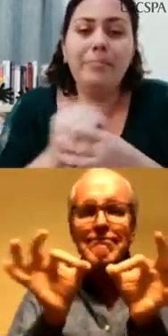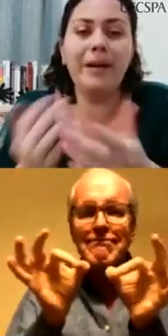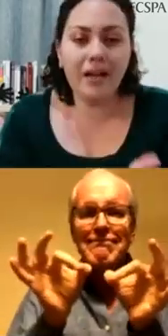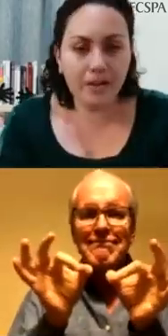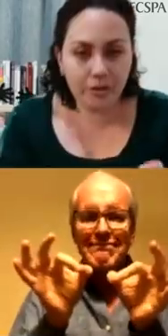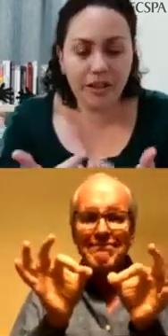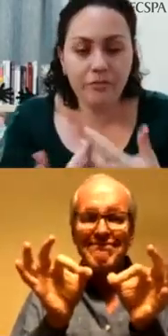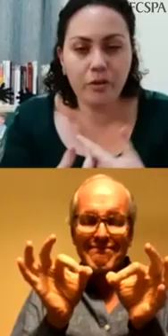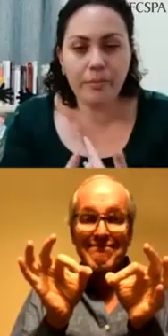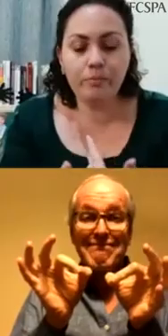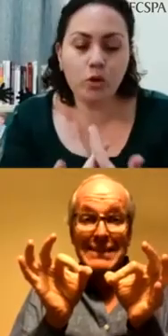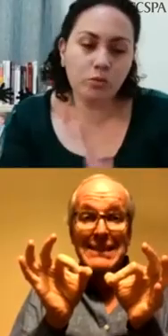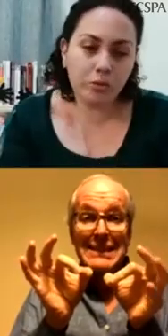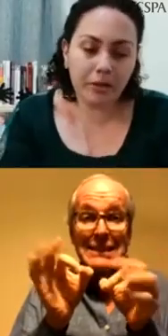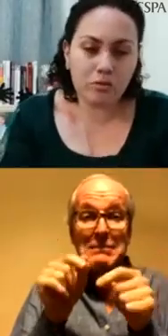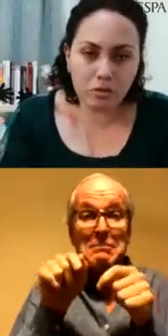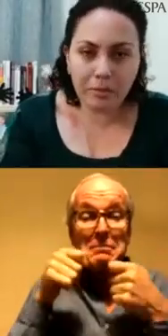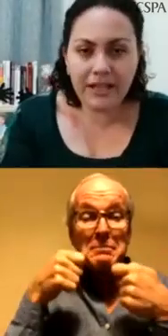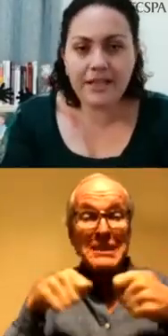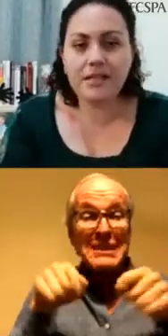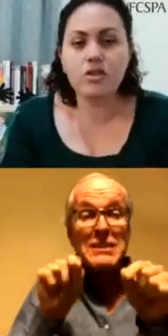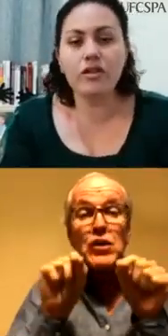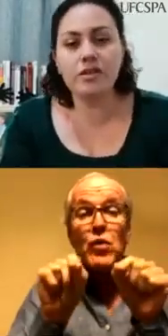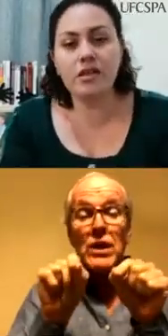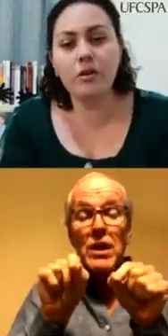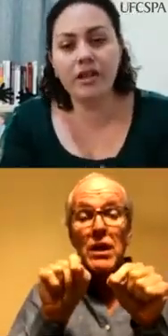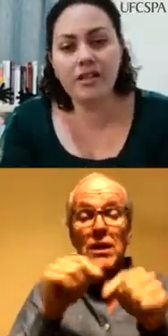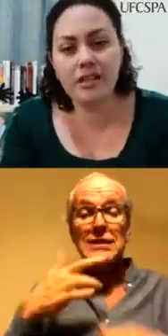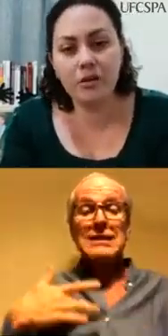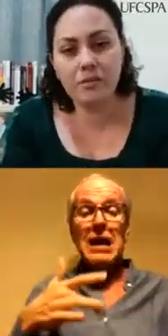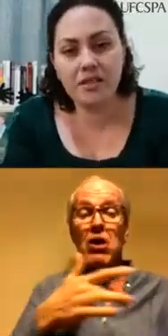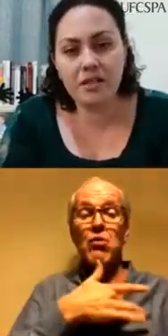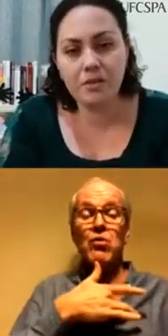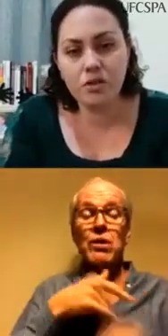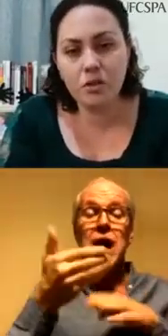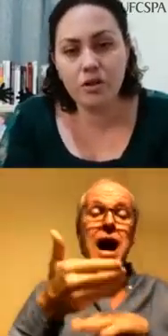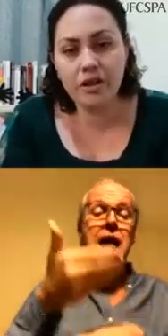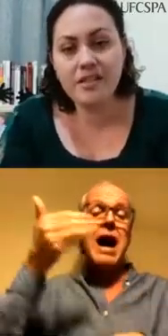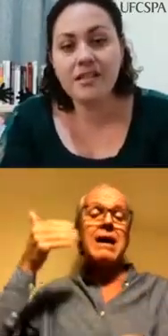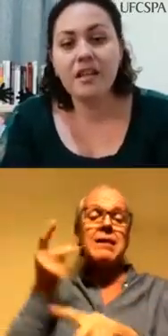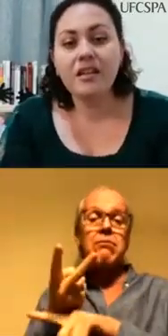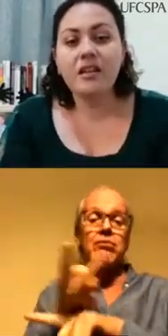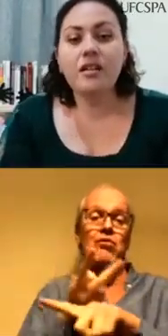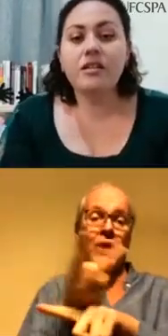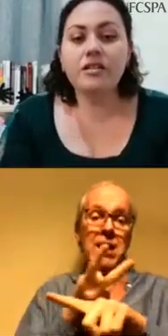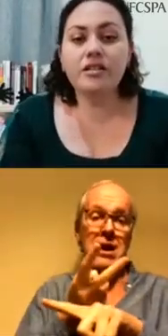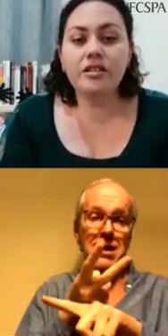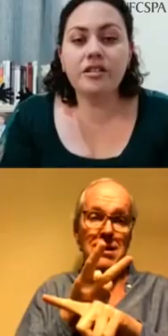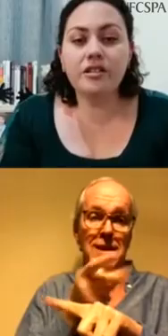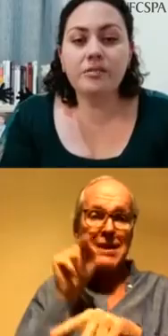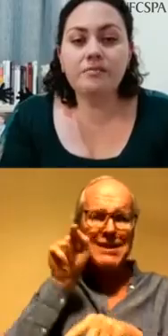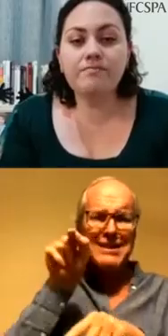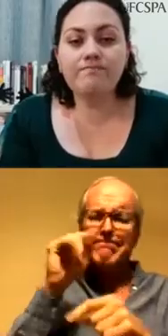um preparo, né? Foi todo mundo pego de surpresa, tiveram que se reorganizar em algumas adaptações.